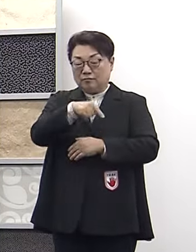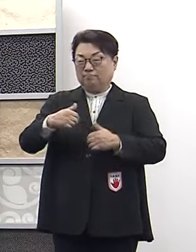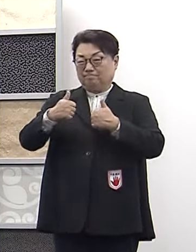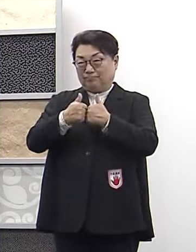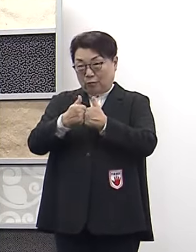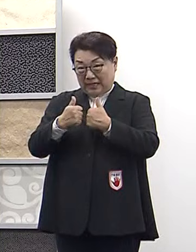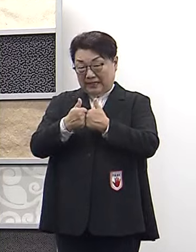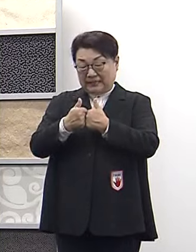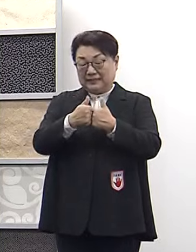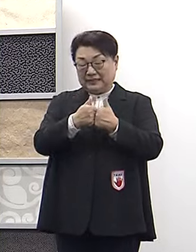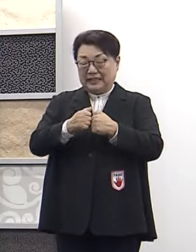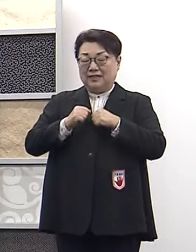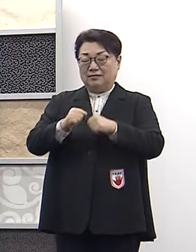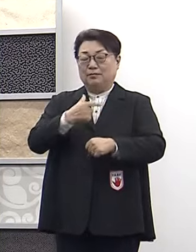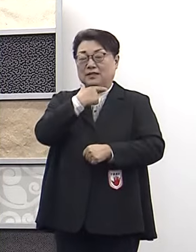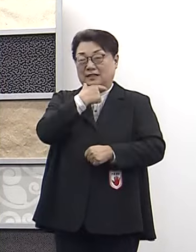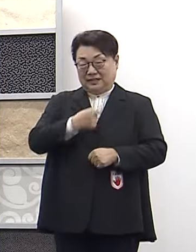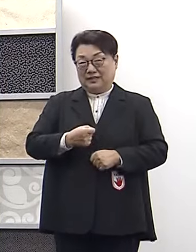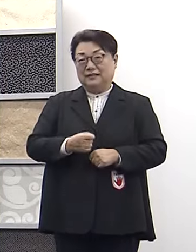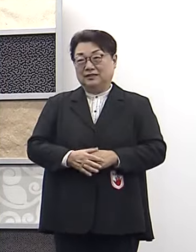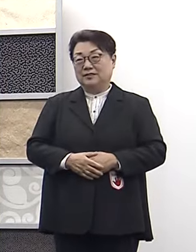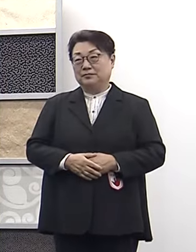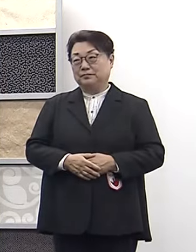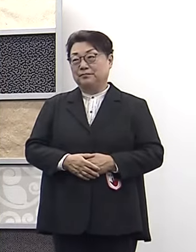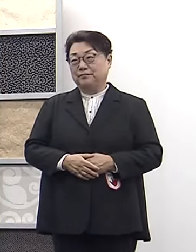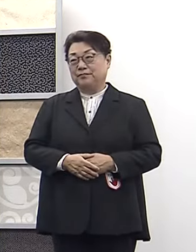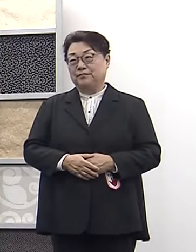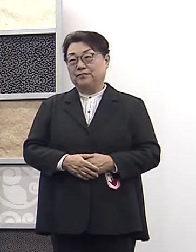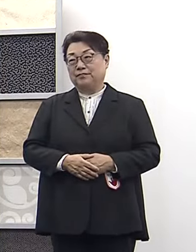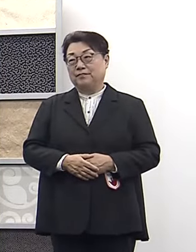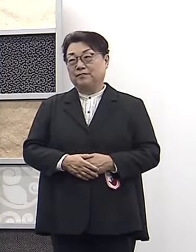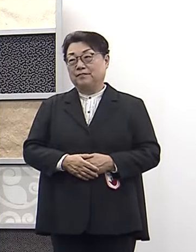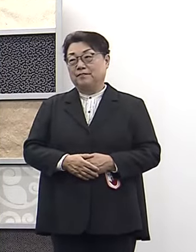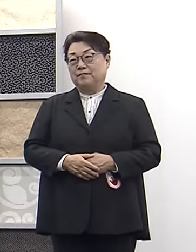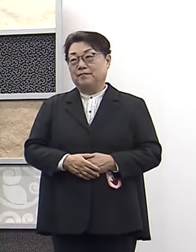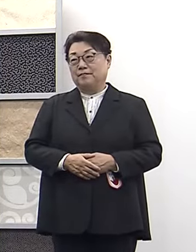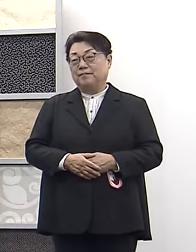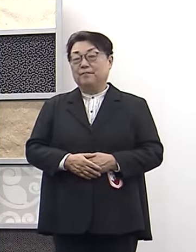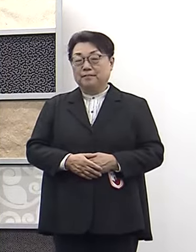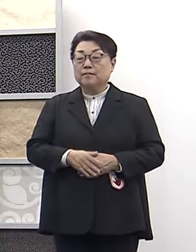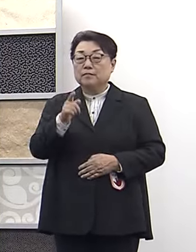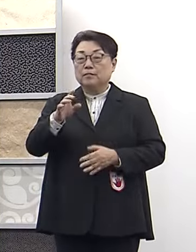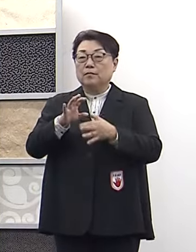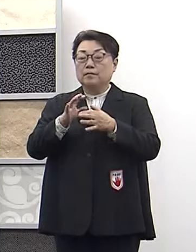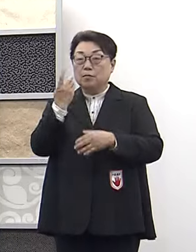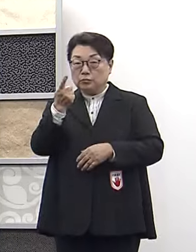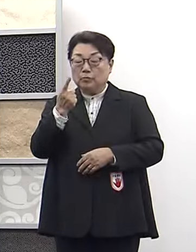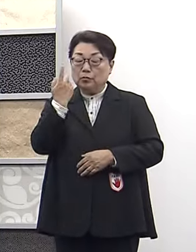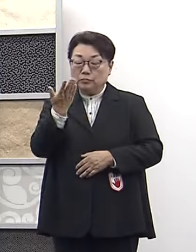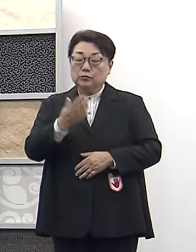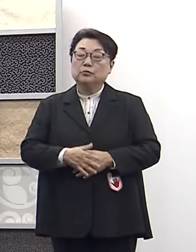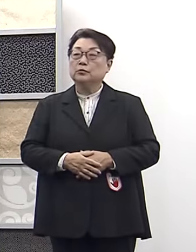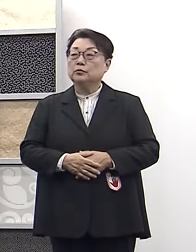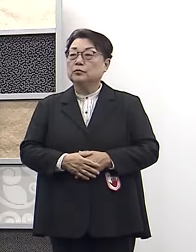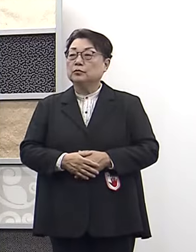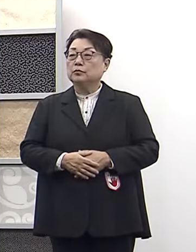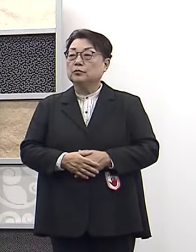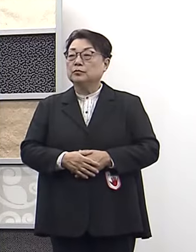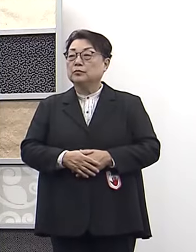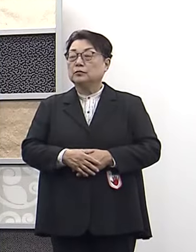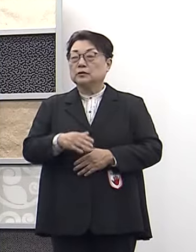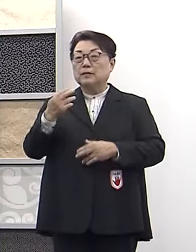談をしながらです、取り組みを考えていきたいと思います。 あと みません、その関連でもう一つ、先ほど旧登山の最